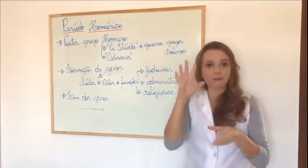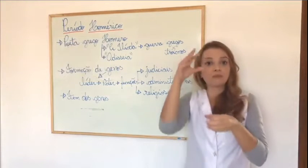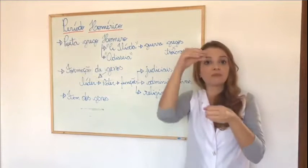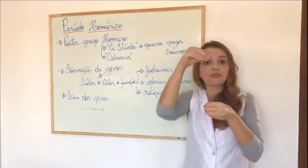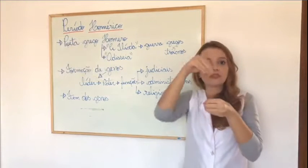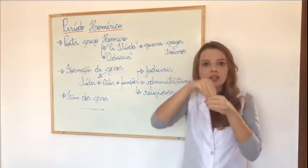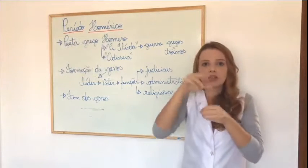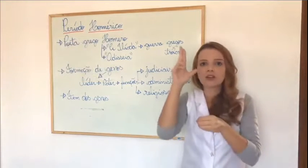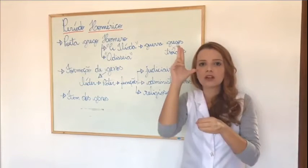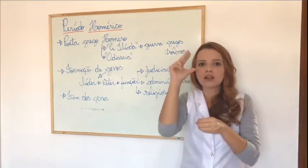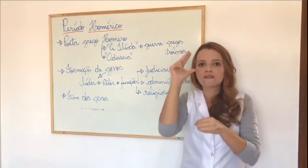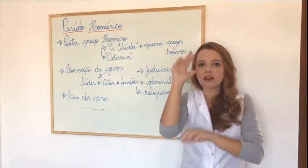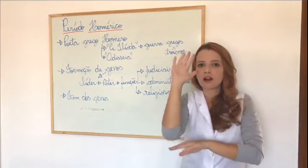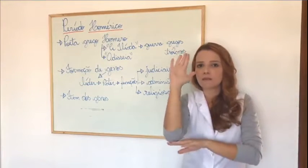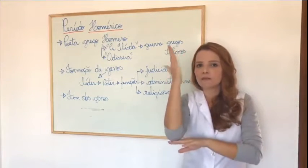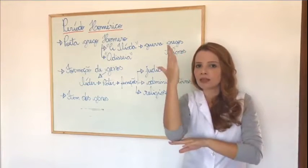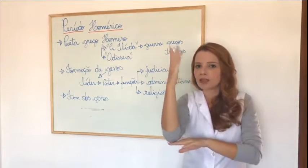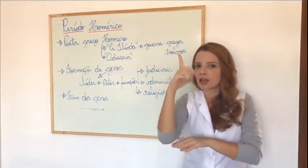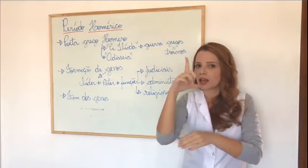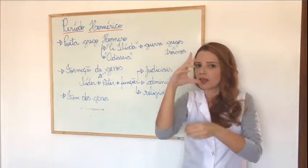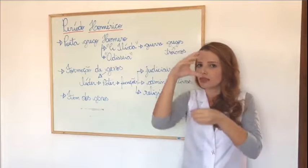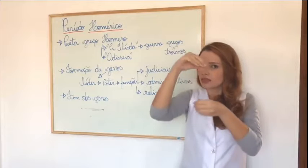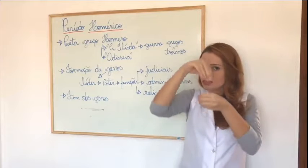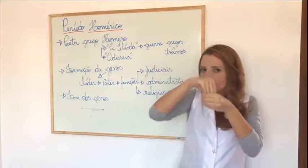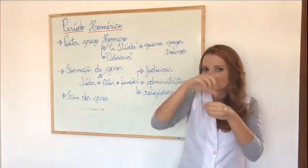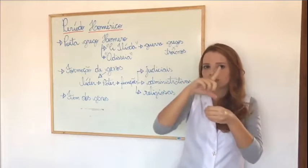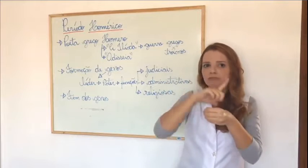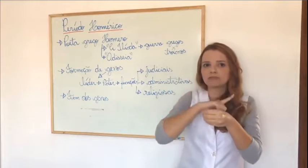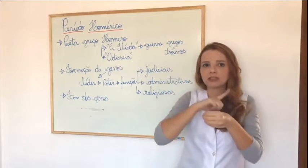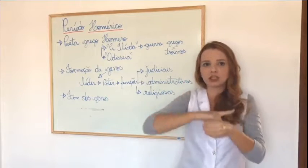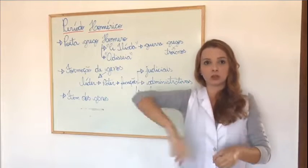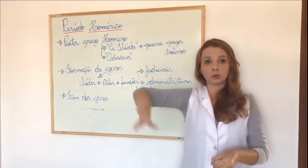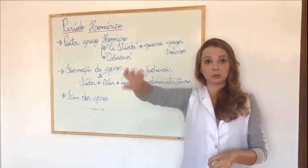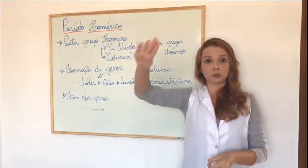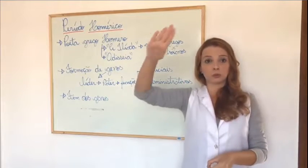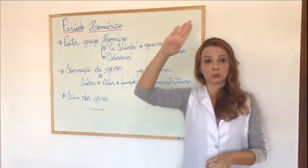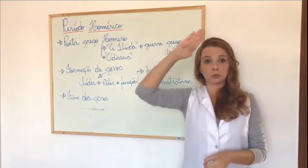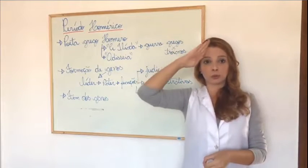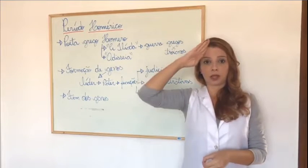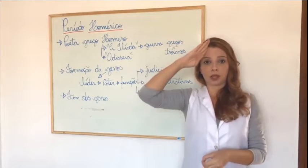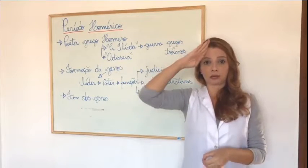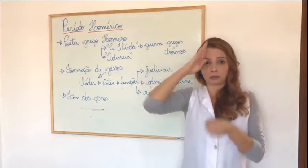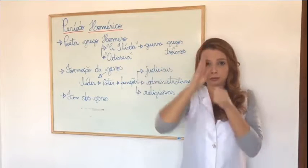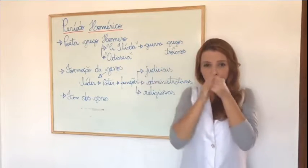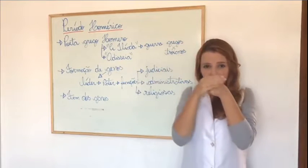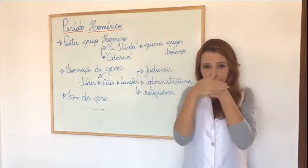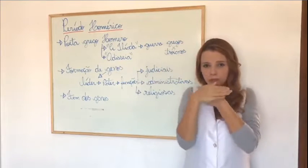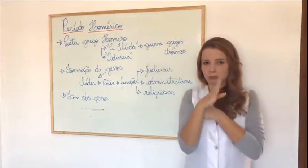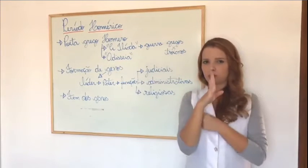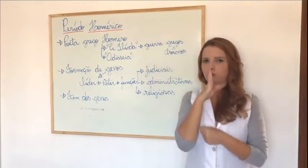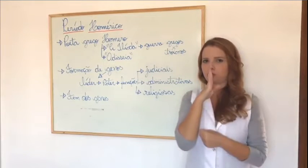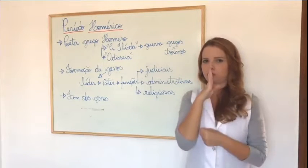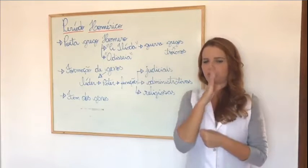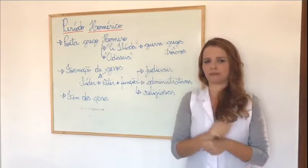não sabia que dentro daquele cavalo de madeira havia homens do exército escondidos em